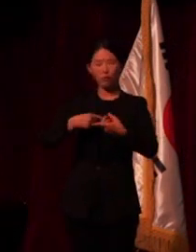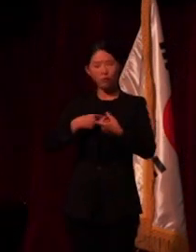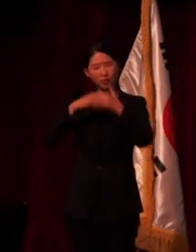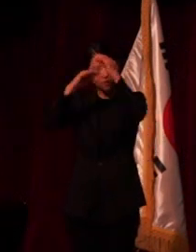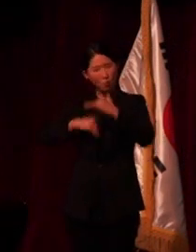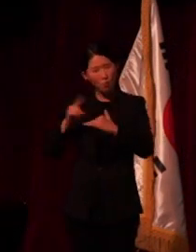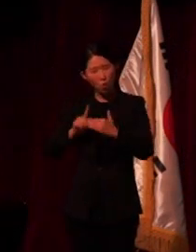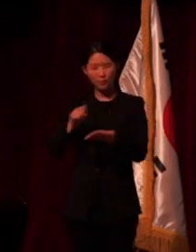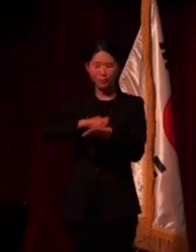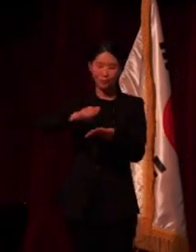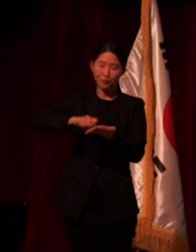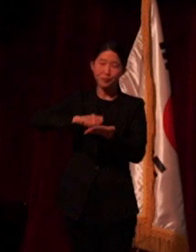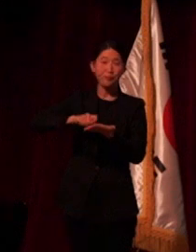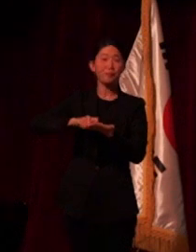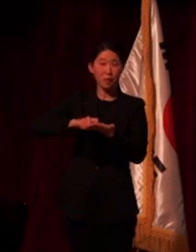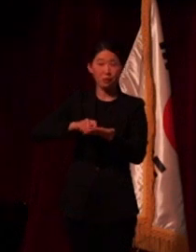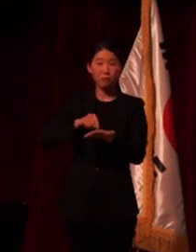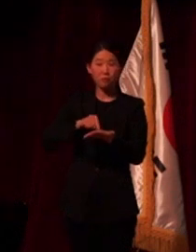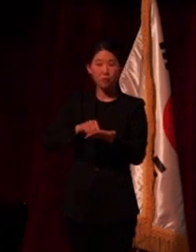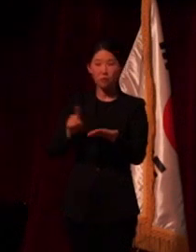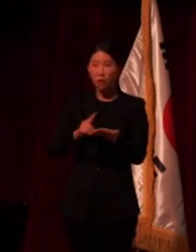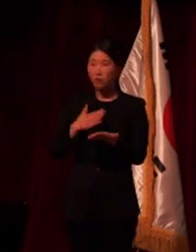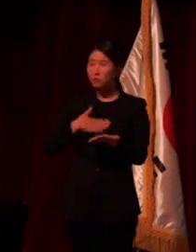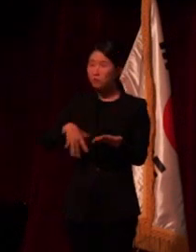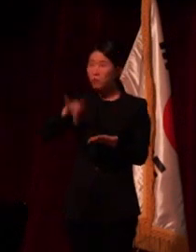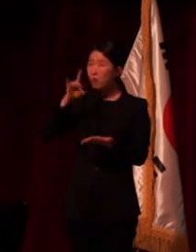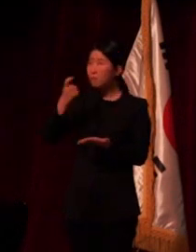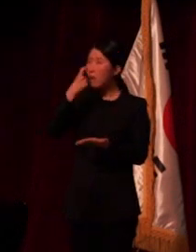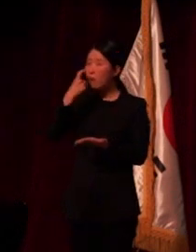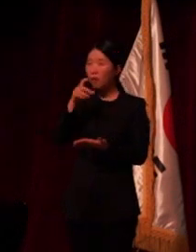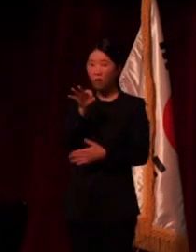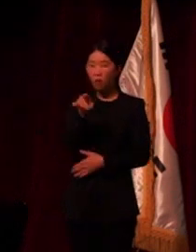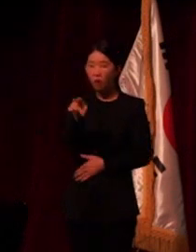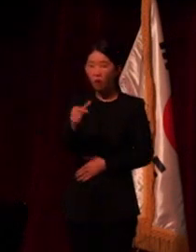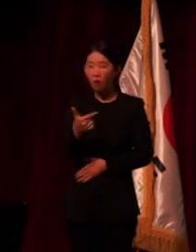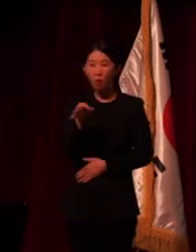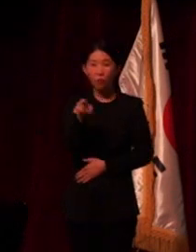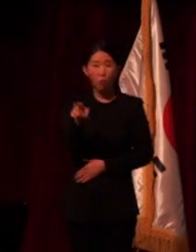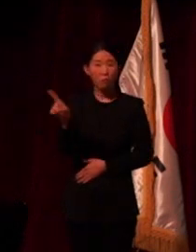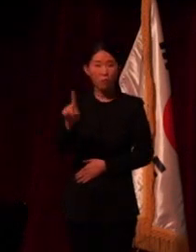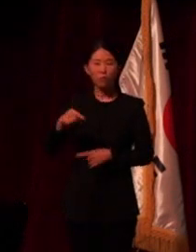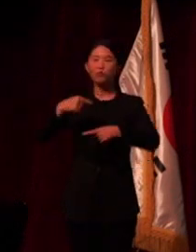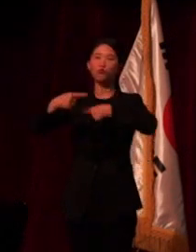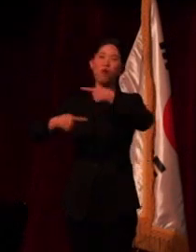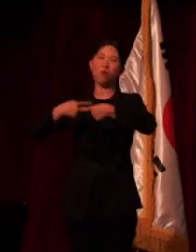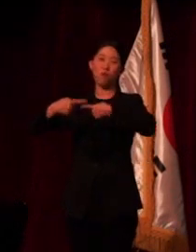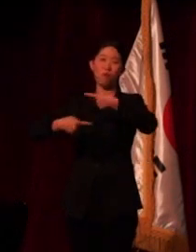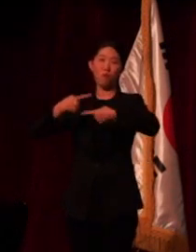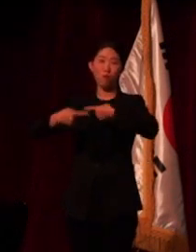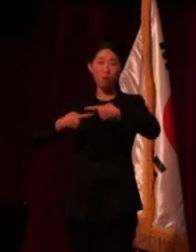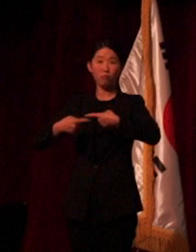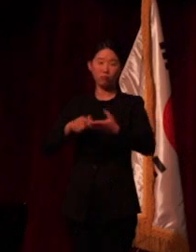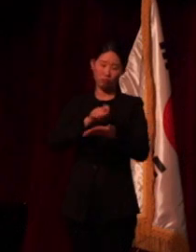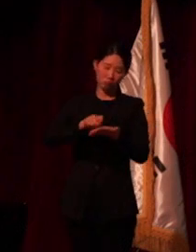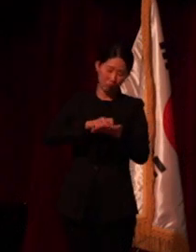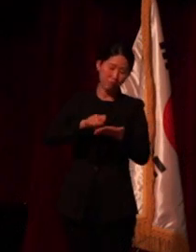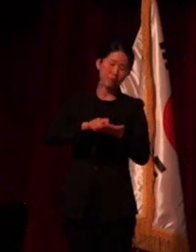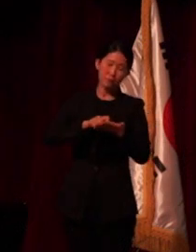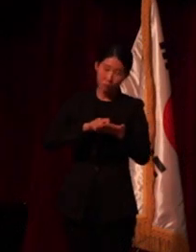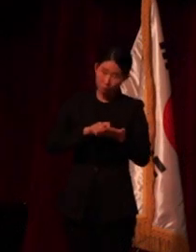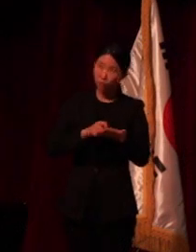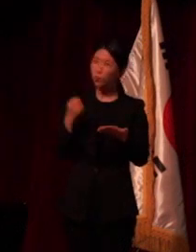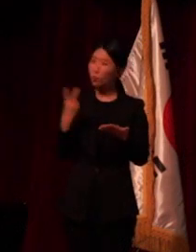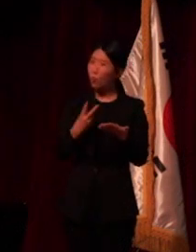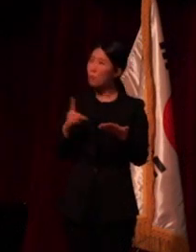책 안에서 제가 처음으로 습득한 언어인 수어에 대한 이야기를 하기도 하고요. 그리고